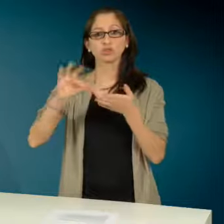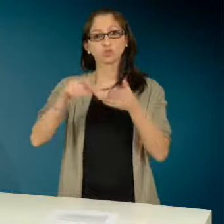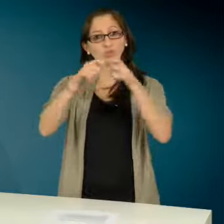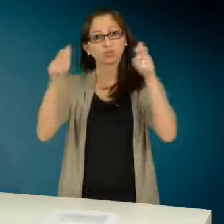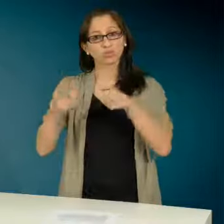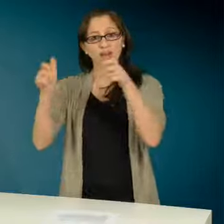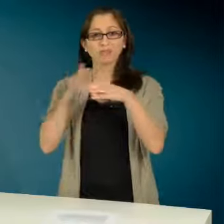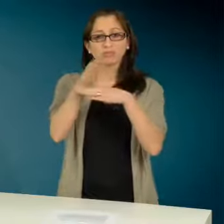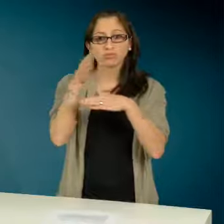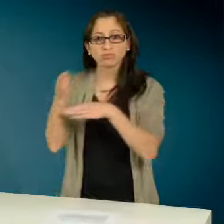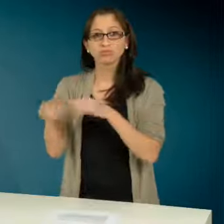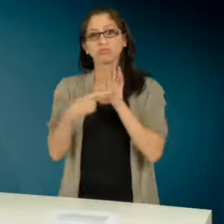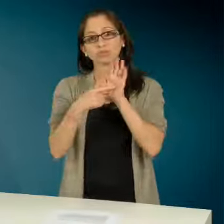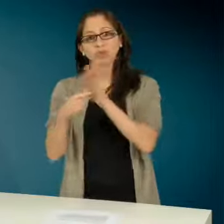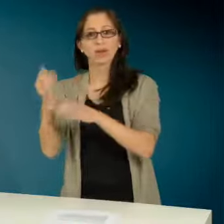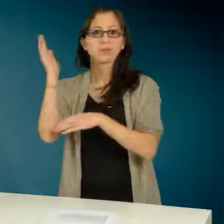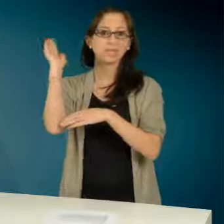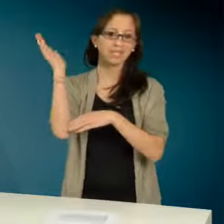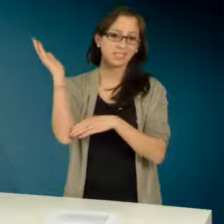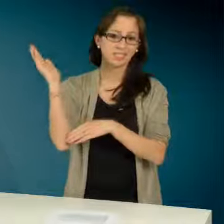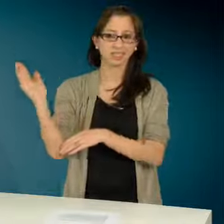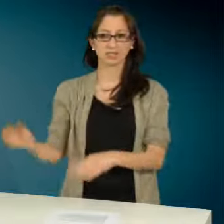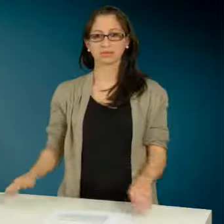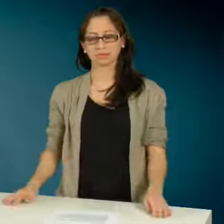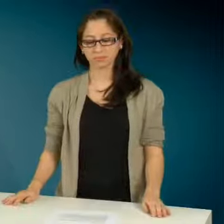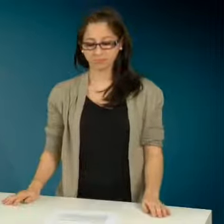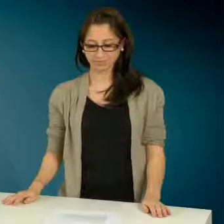Wien bereits verschiedene Schulen besucht und Vorträge gehalten.